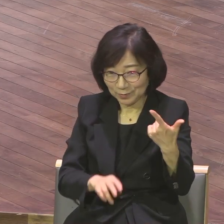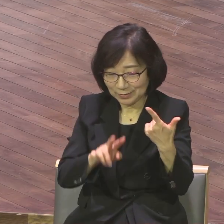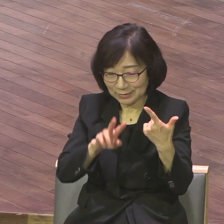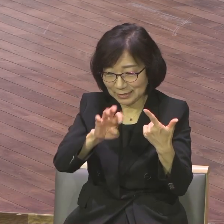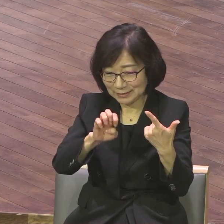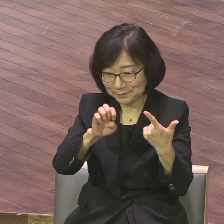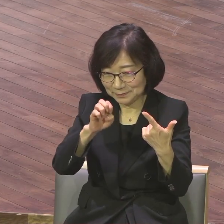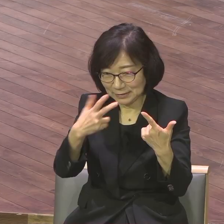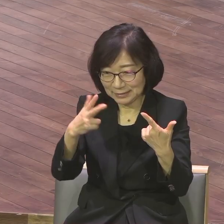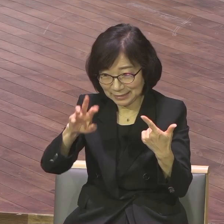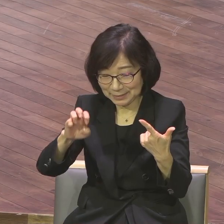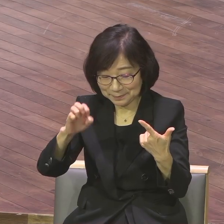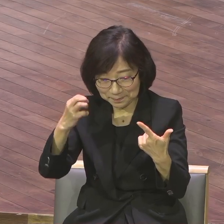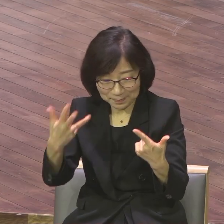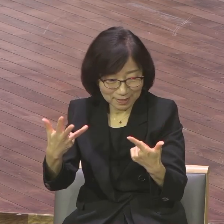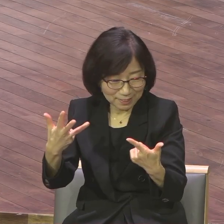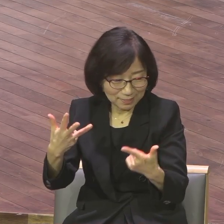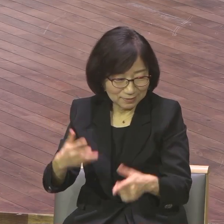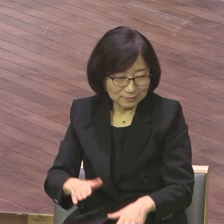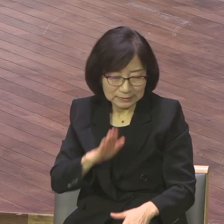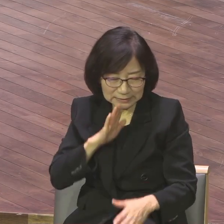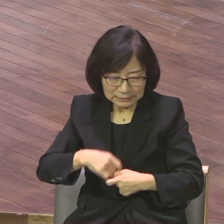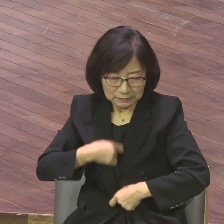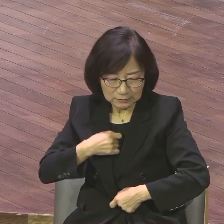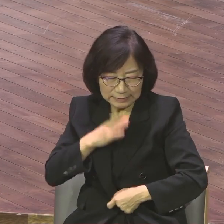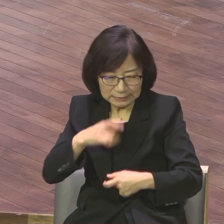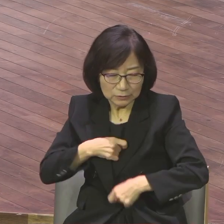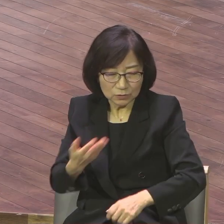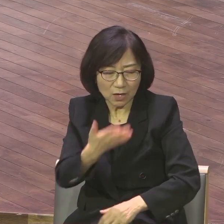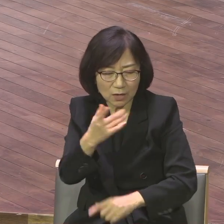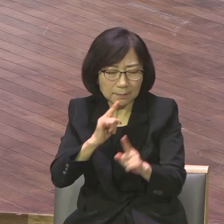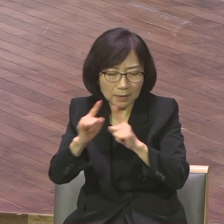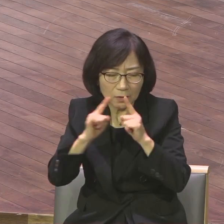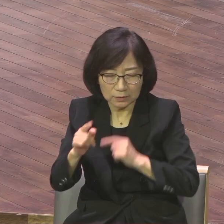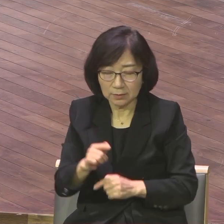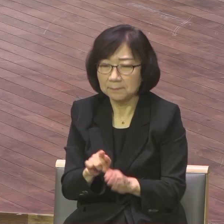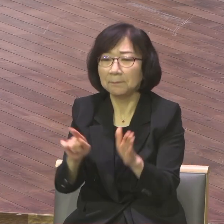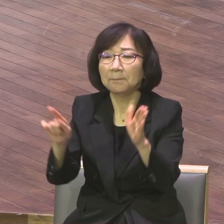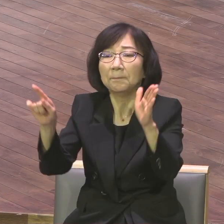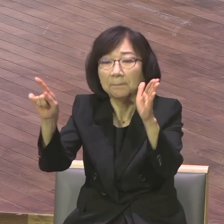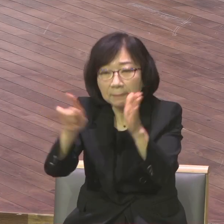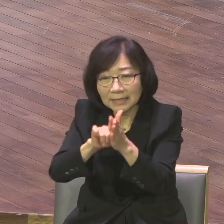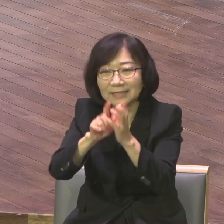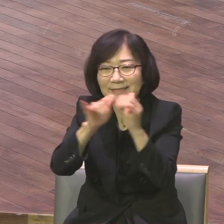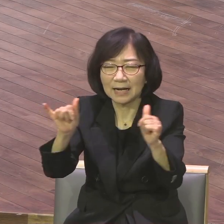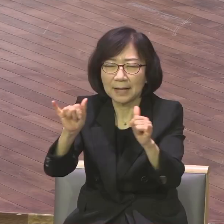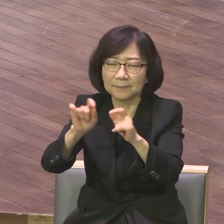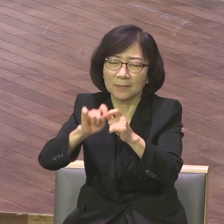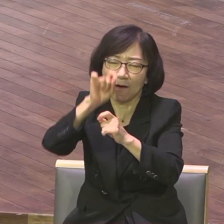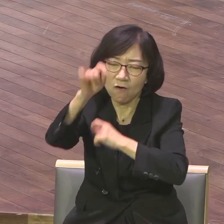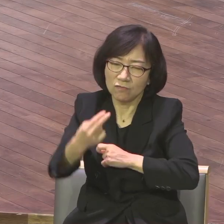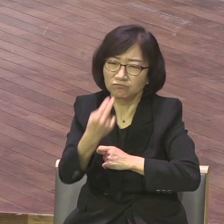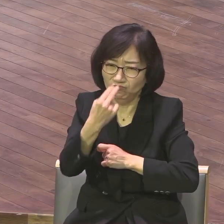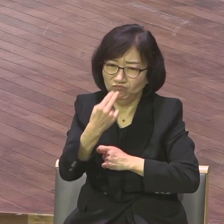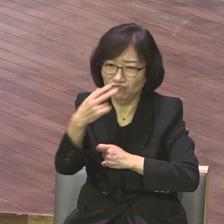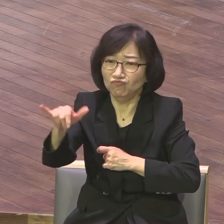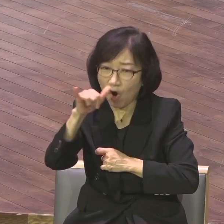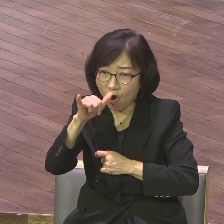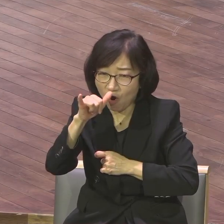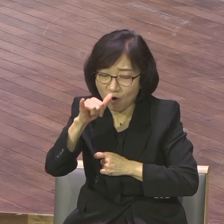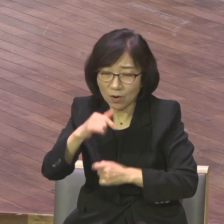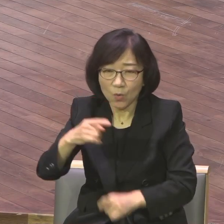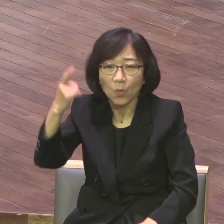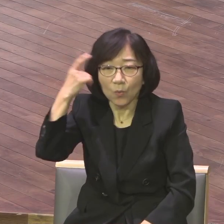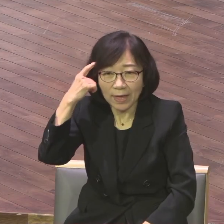사실을 선포하십니다. 진실로 내게 노니 믿는 자는 영생을 가진다니 내가 곧